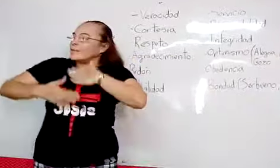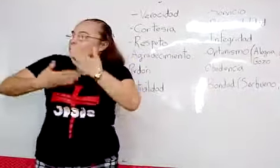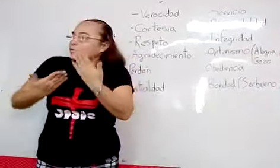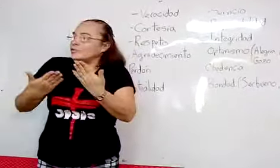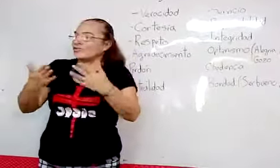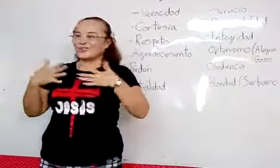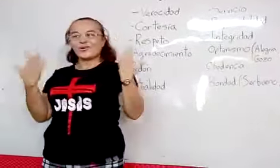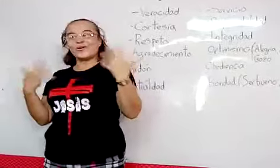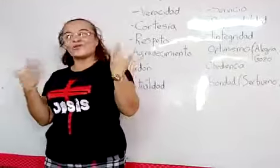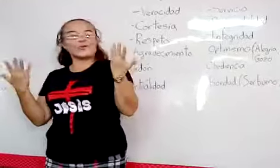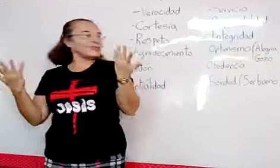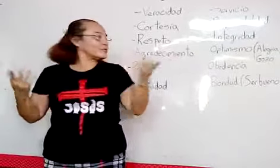alegría, disposición, gozo,